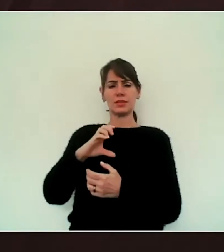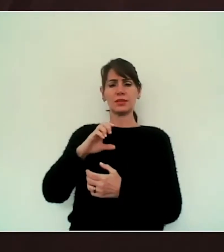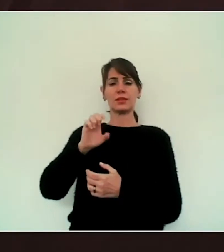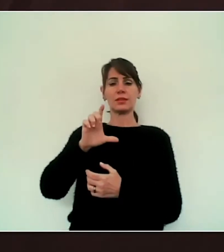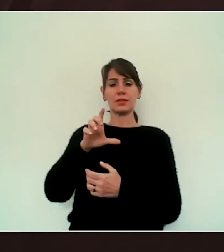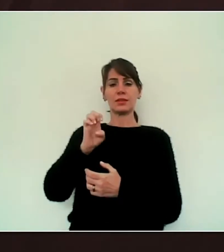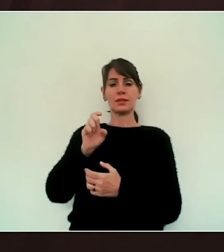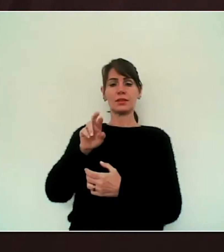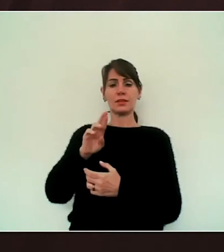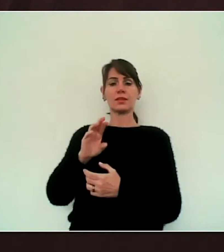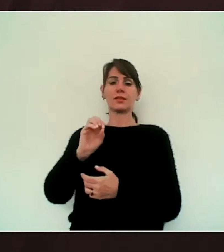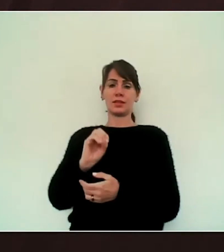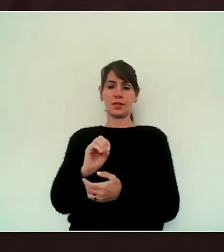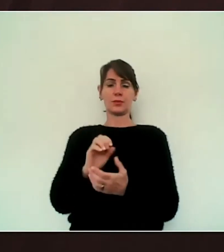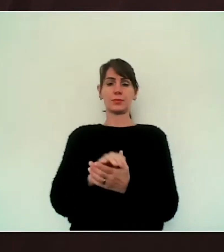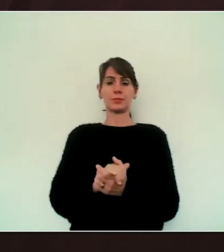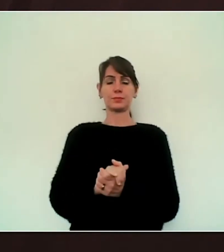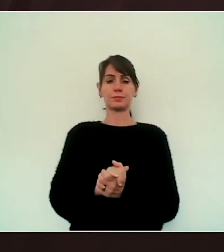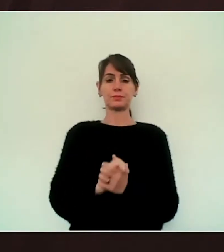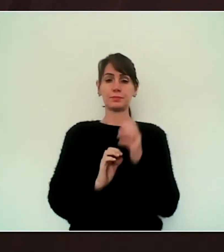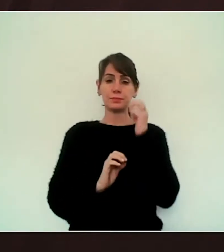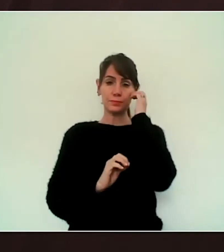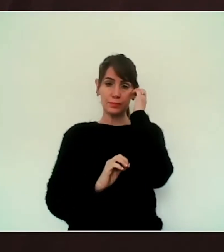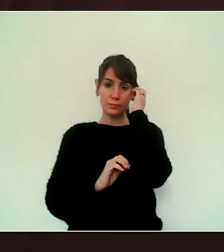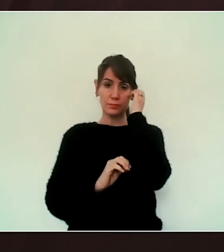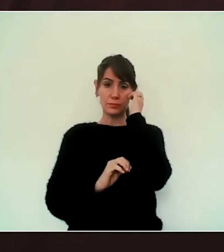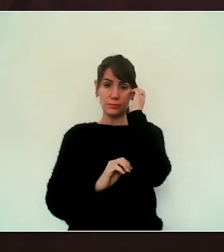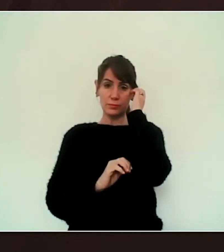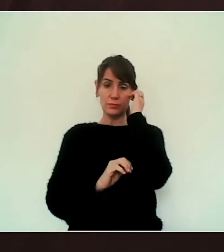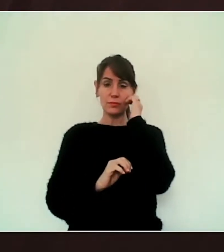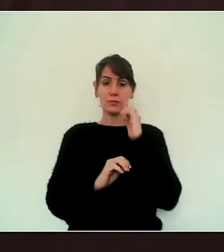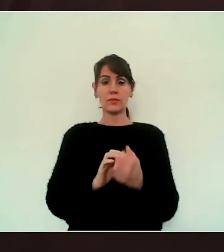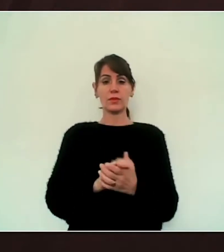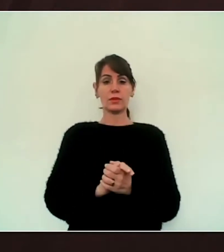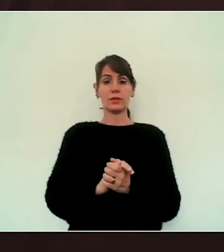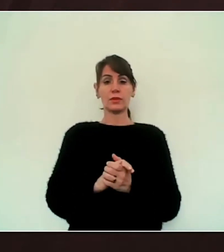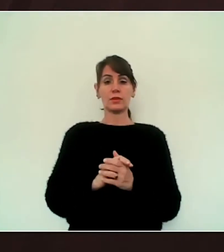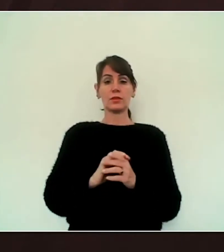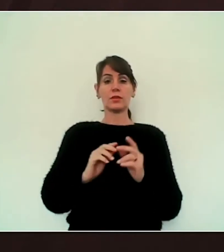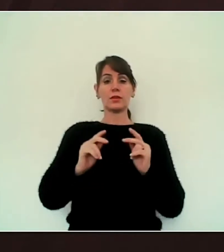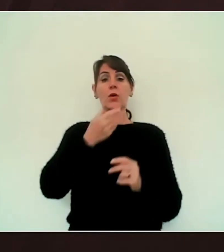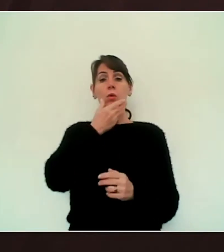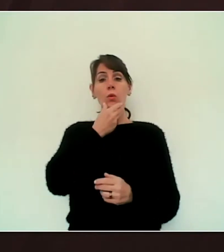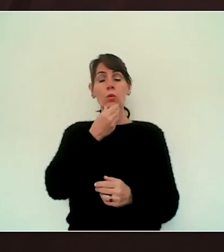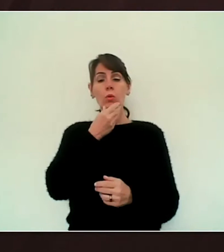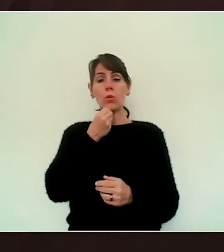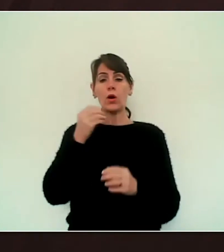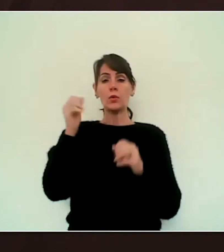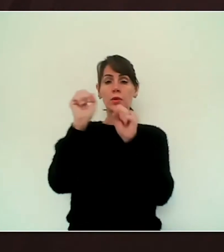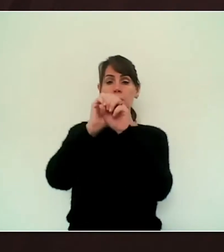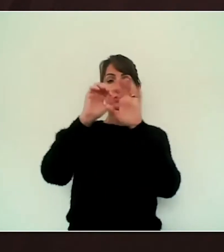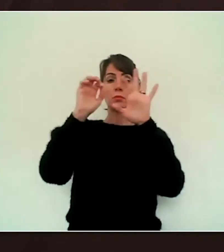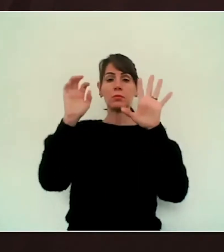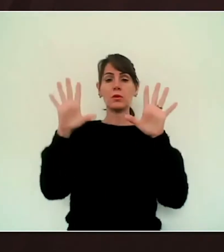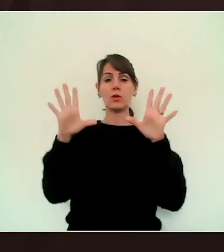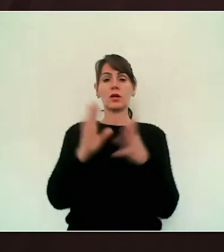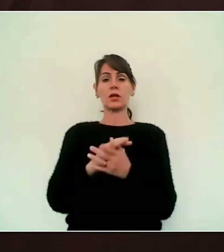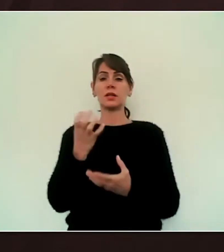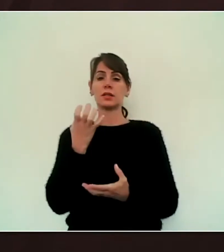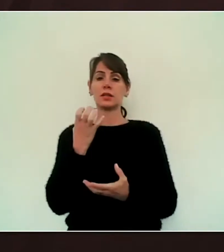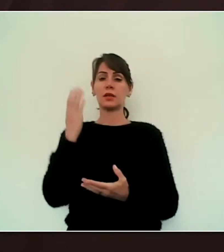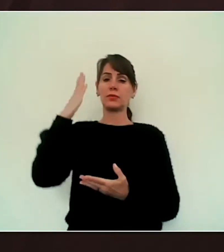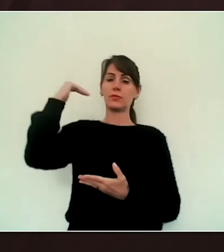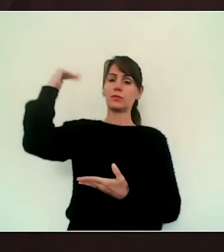O homem passa a buscar a sua própria glória. Era uma correria para cada um agarrar o